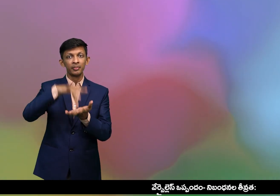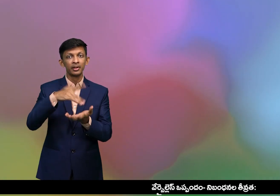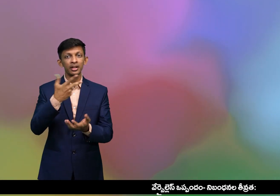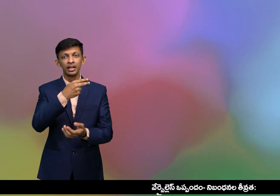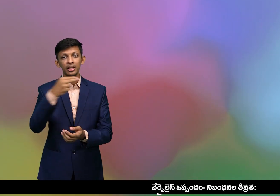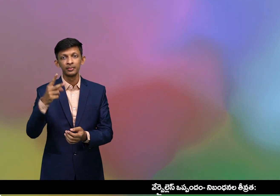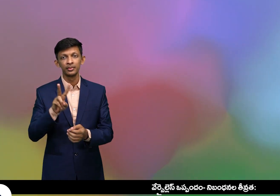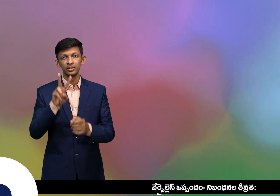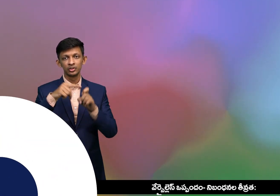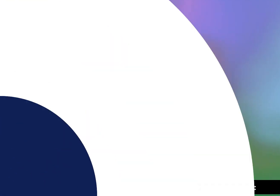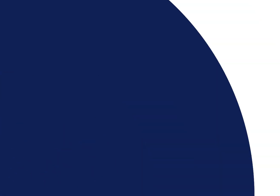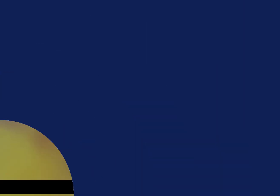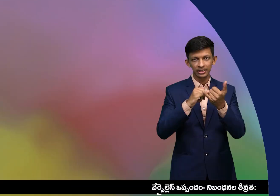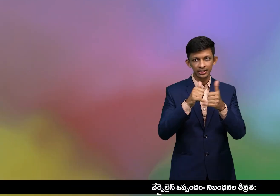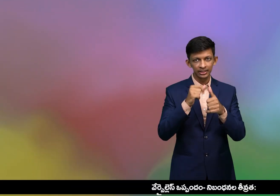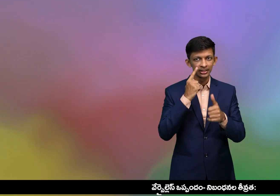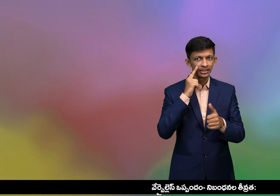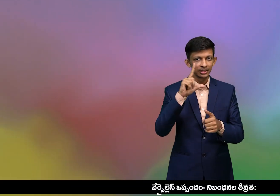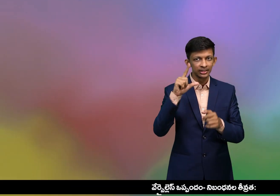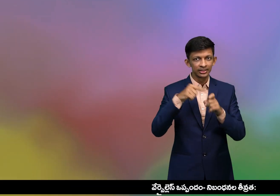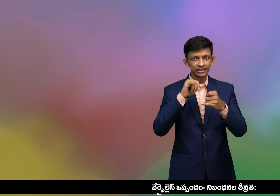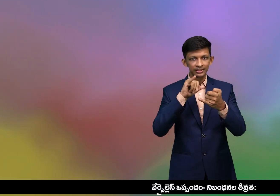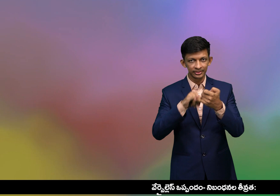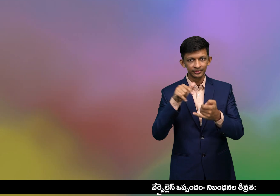వెర్సైలెస్ ఒప్పందం, నిబంధనల తీవ్రత.